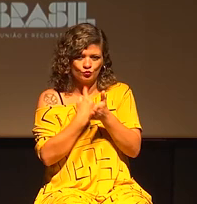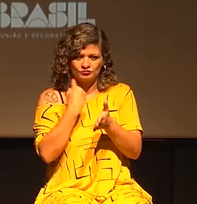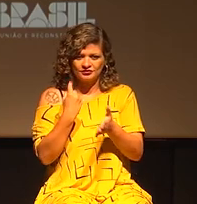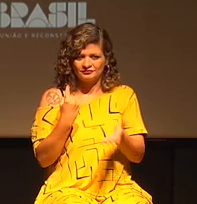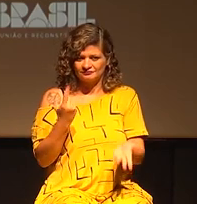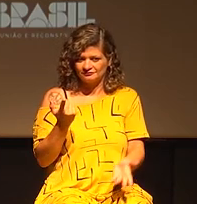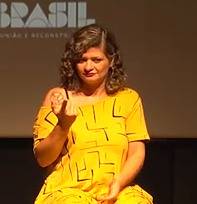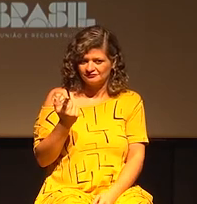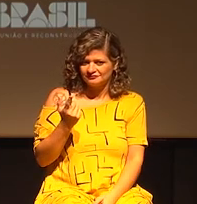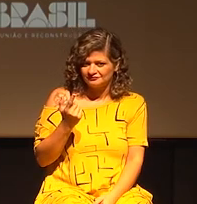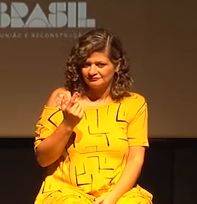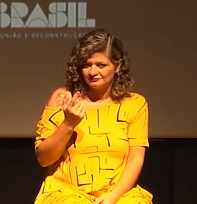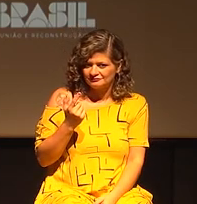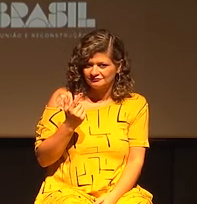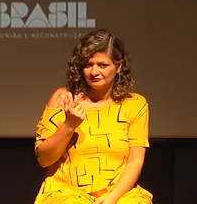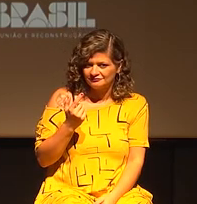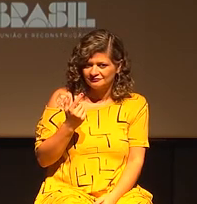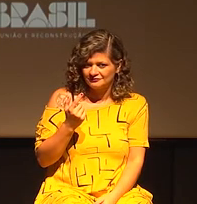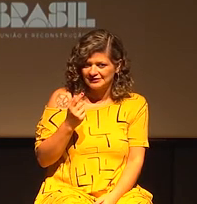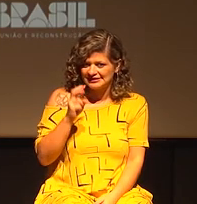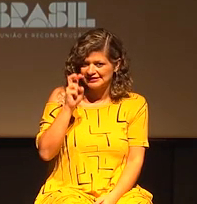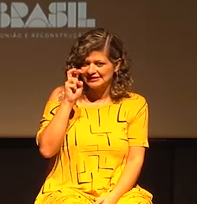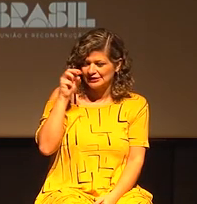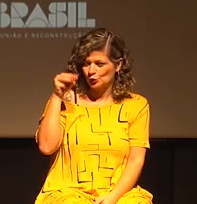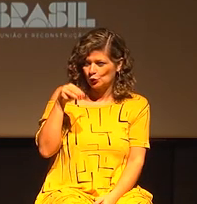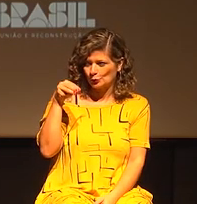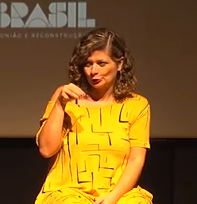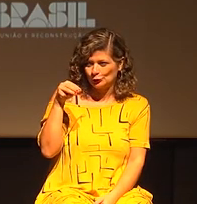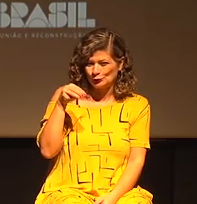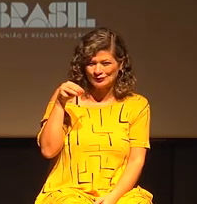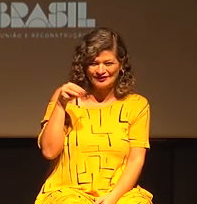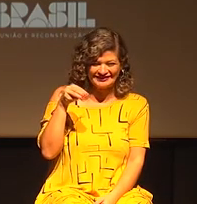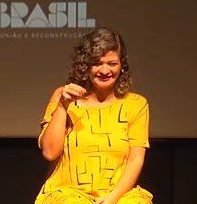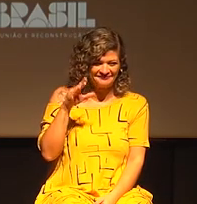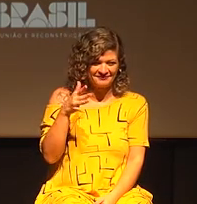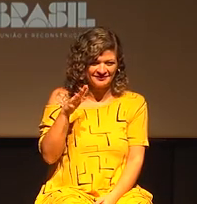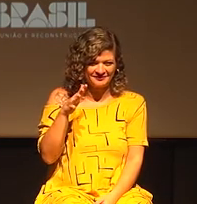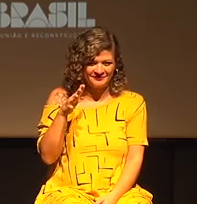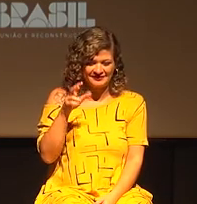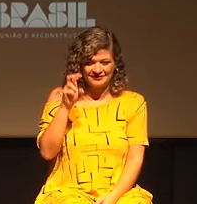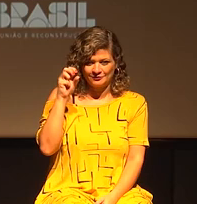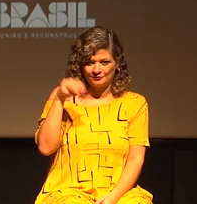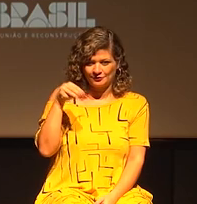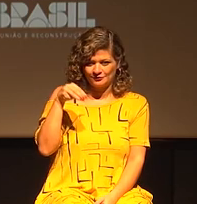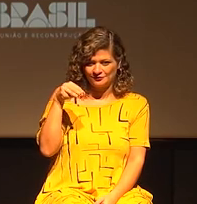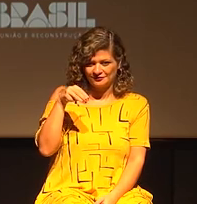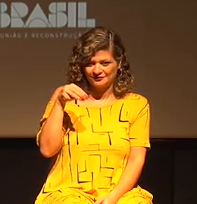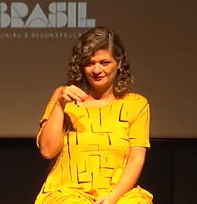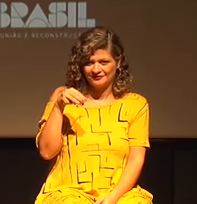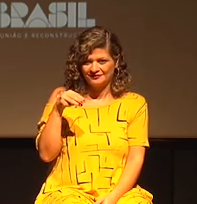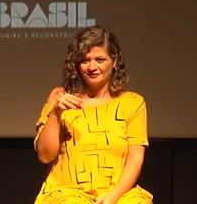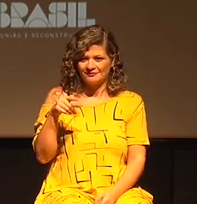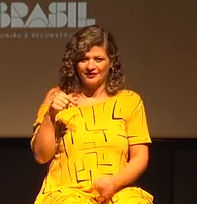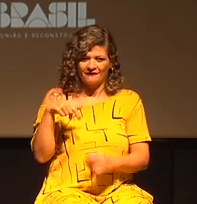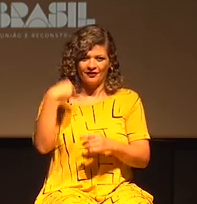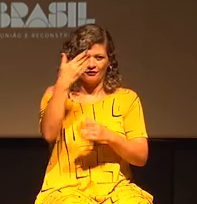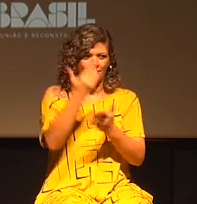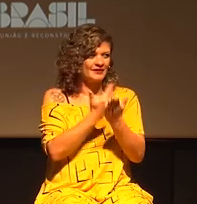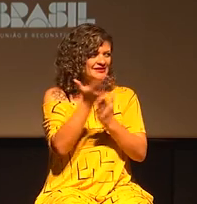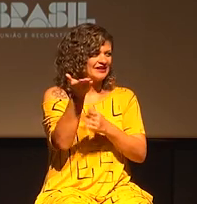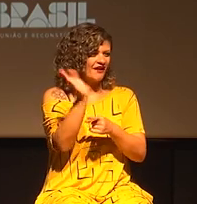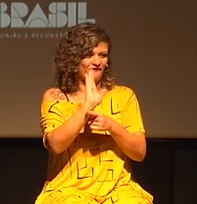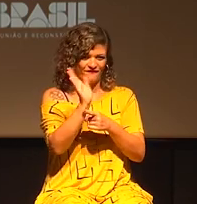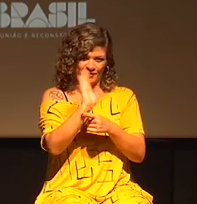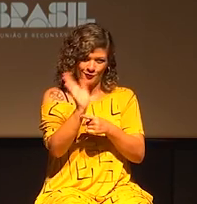eh alguns minutos ainda né Car eu vou passar que a gente vai ter uma outra sessão agora de filme né